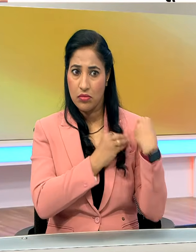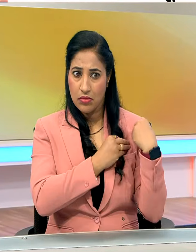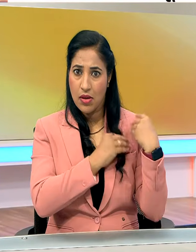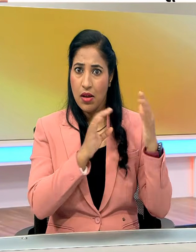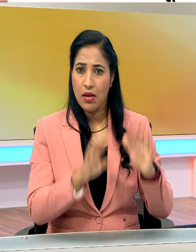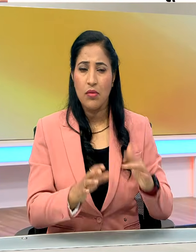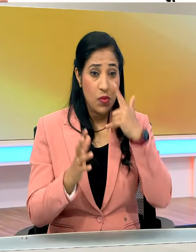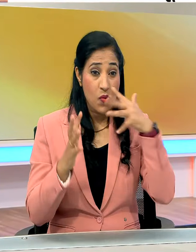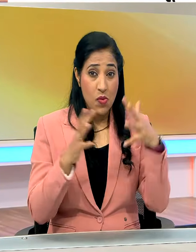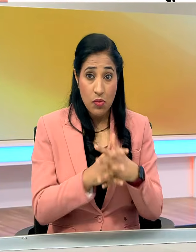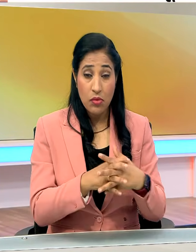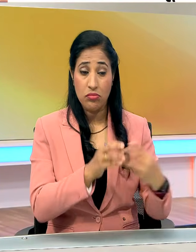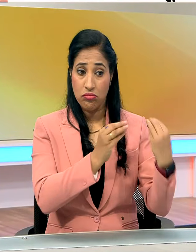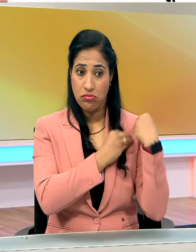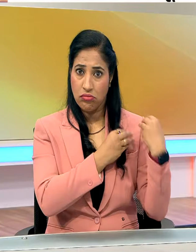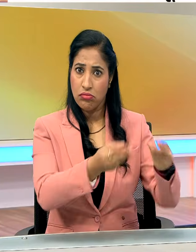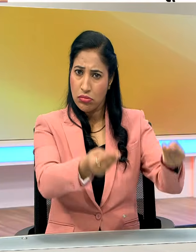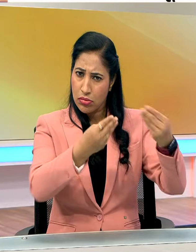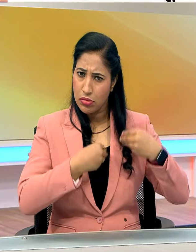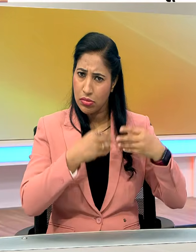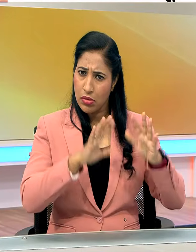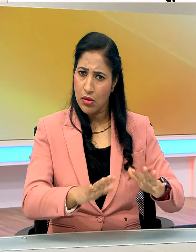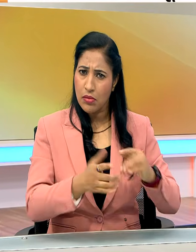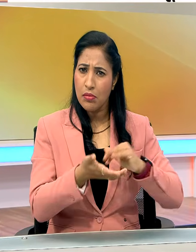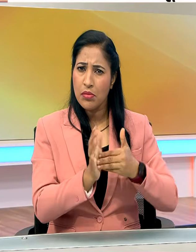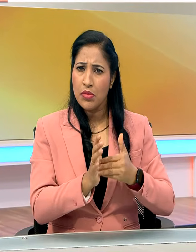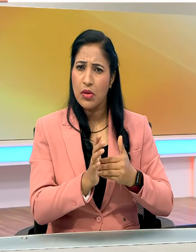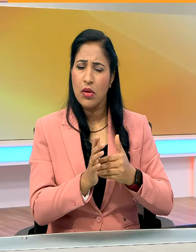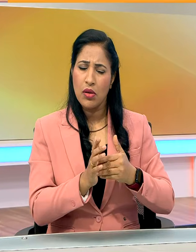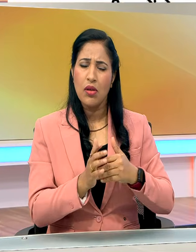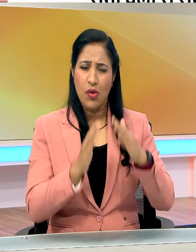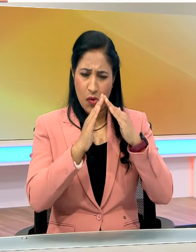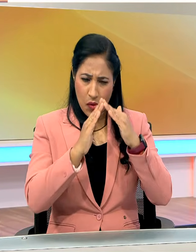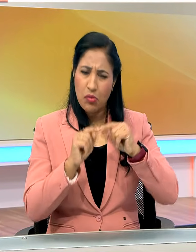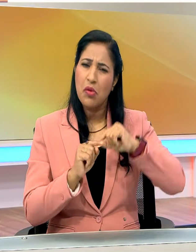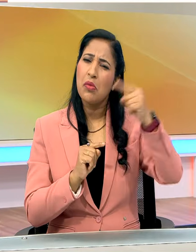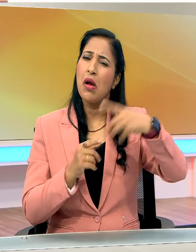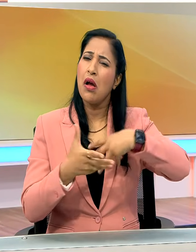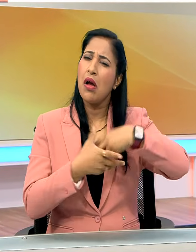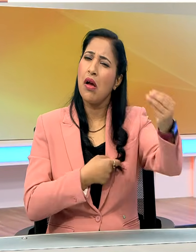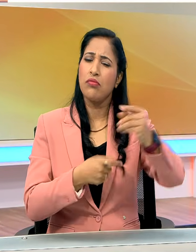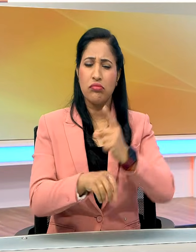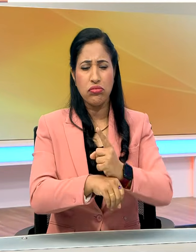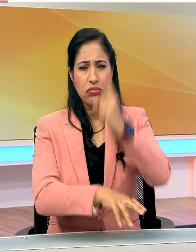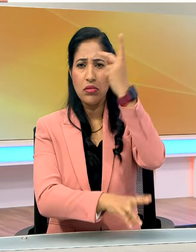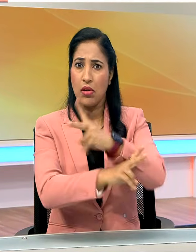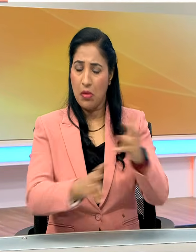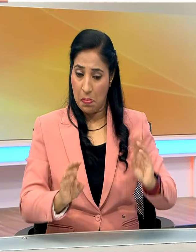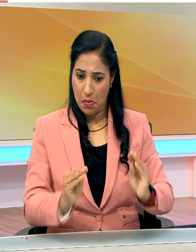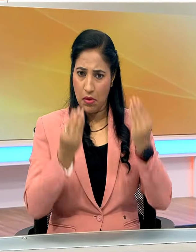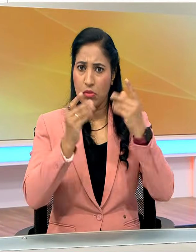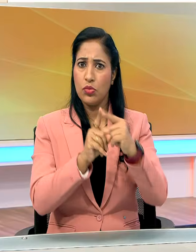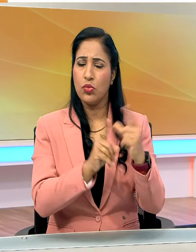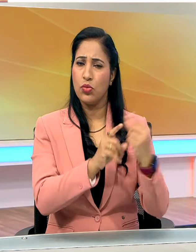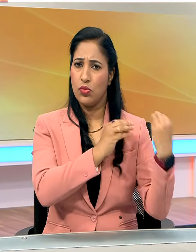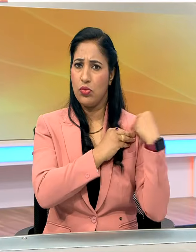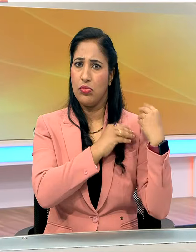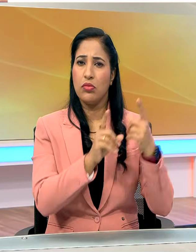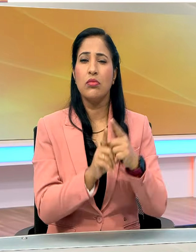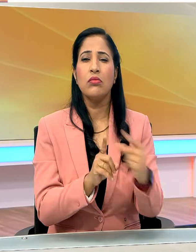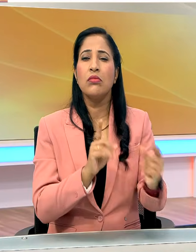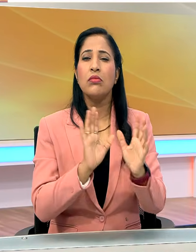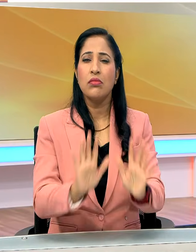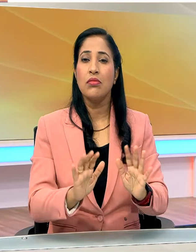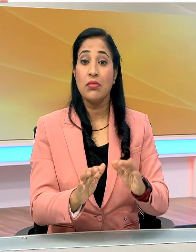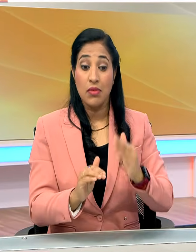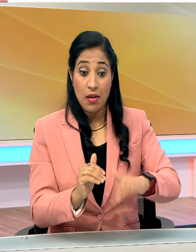यानी महिलाओं को कोई जिम्मेवारी मिलती है, तो घर से लेकर अंतरिक्ष तक, आंगन से अंतरिक्ष तक वो बेहतर ढंग से उस जिम्मेवारी को वो निभाती हैं।